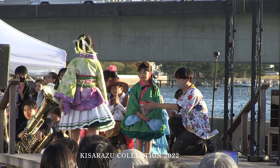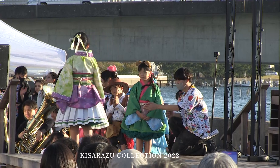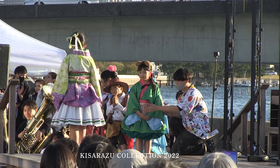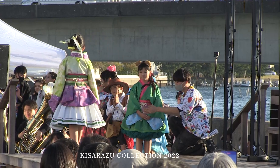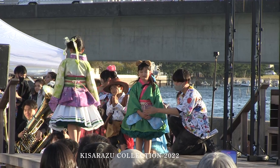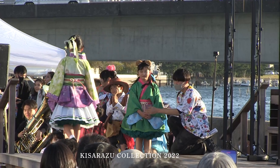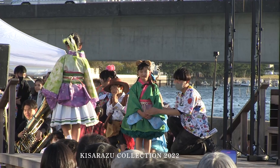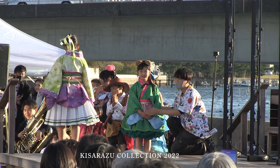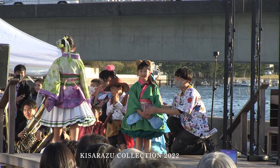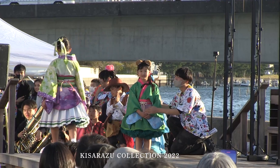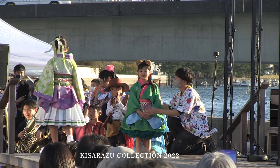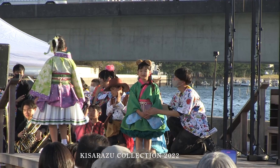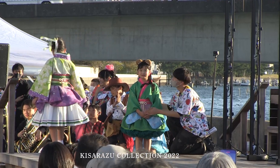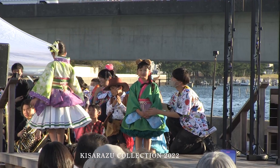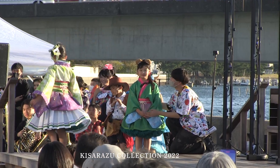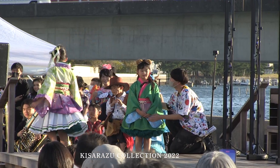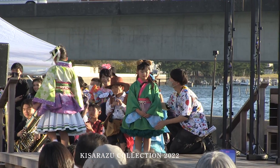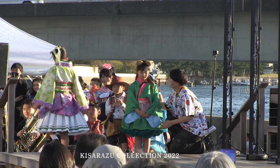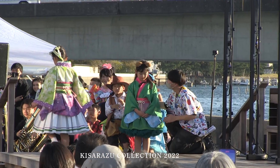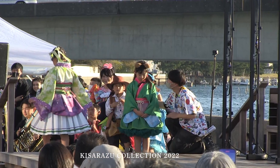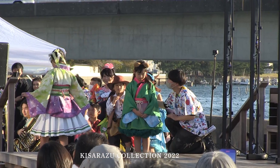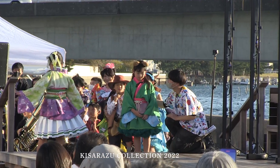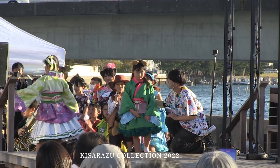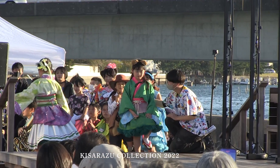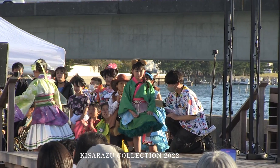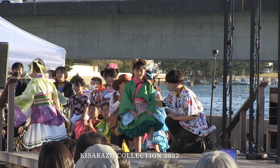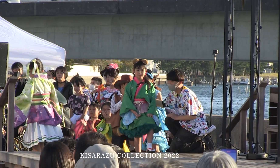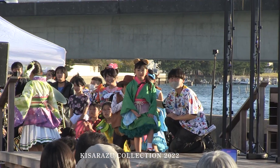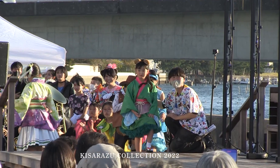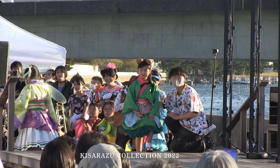若ちゃん、ありがとうございました。